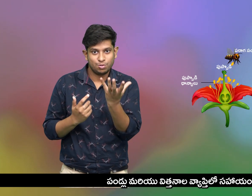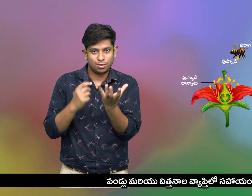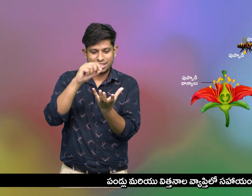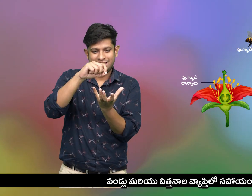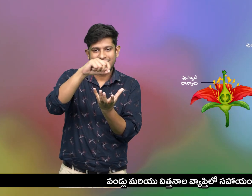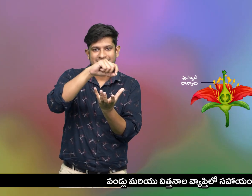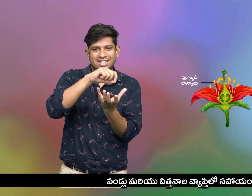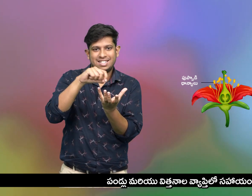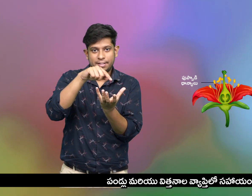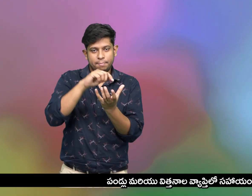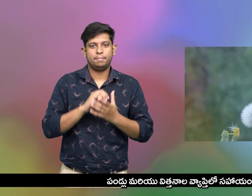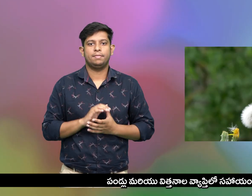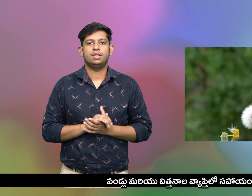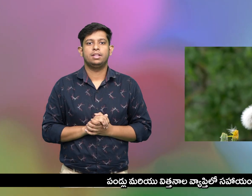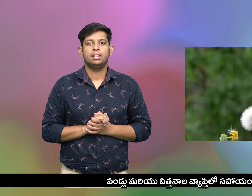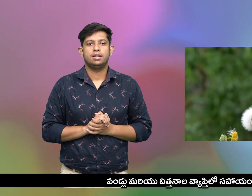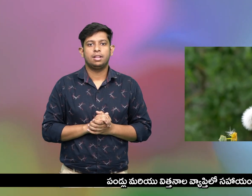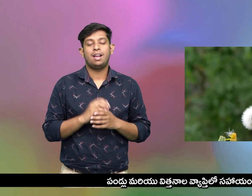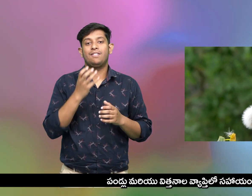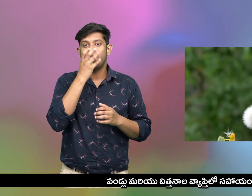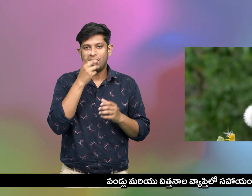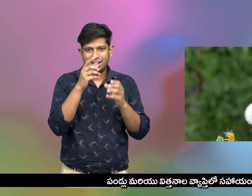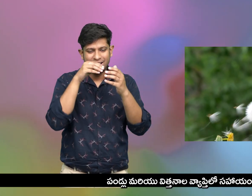పండ్లు మరియు విత్తనాల వ్యాప్తిలో సహాయం.